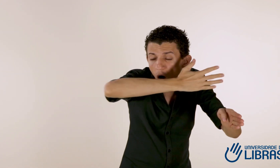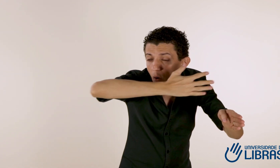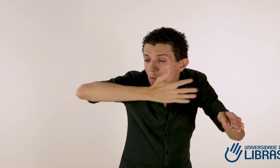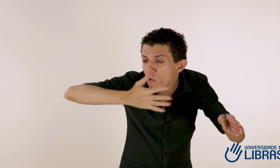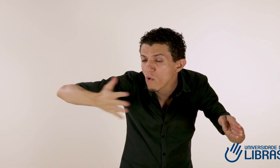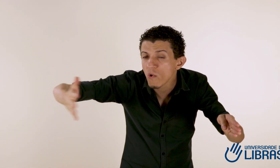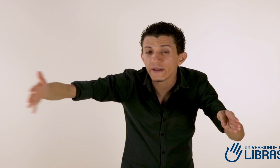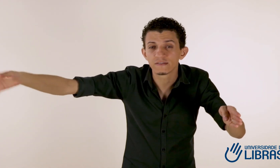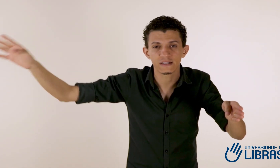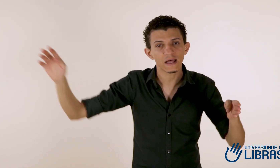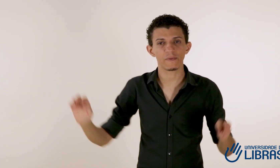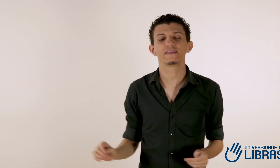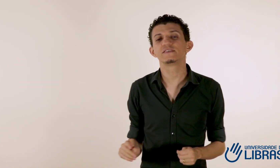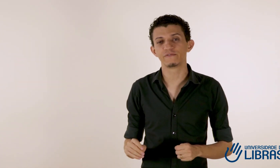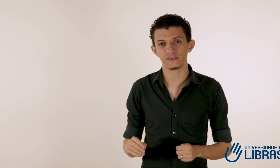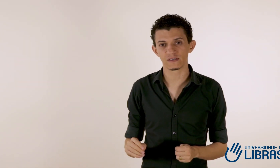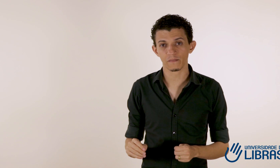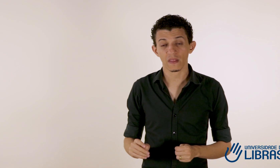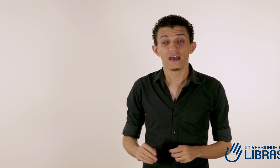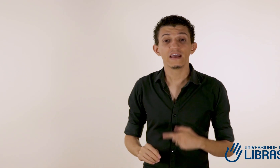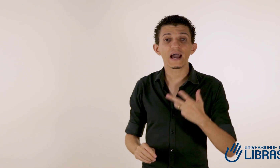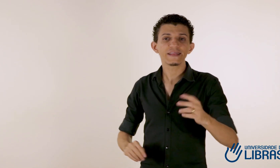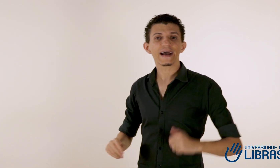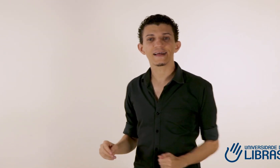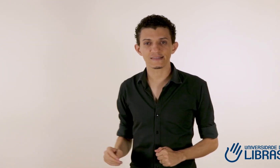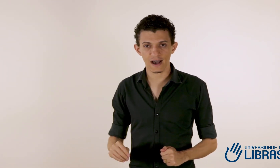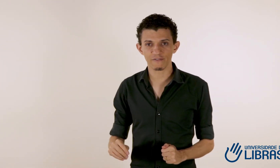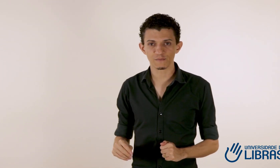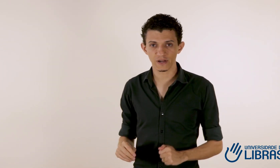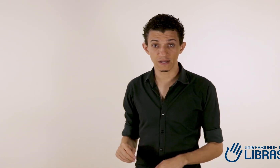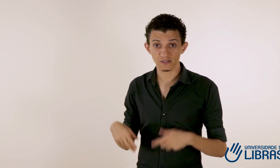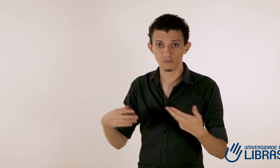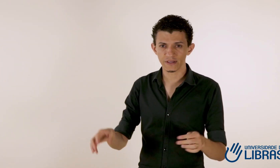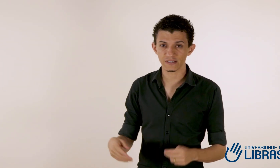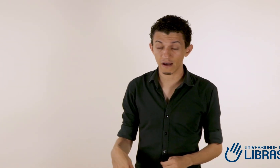são muitos até perder de vista. E a ideia das árvores, por exemplo, são muitas árvores.